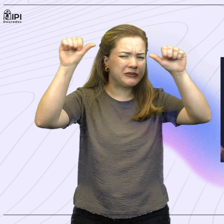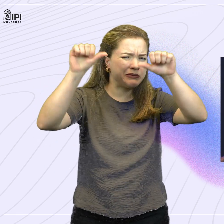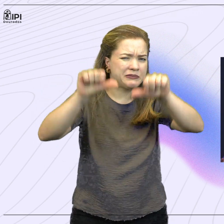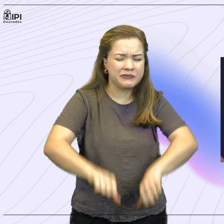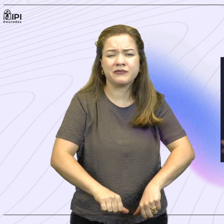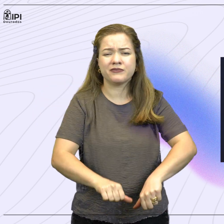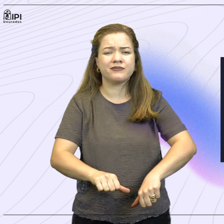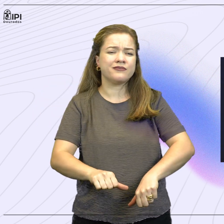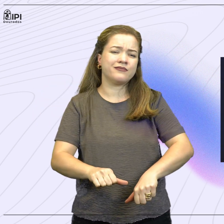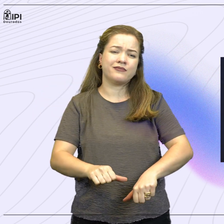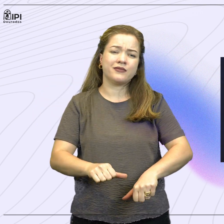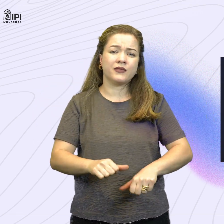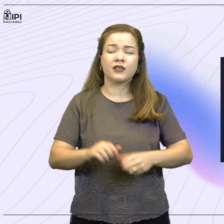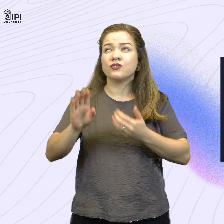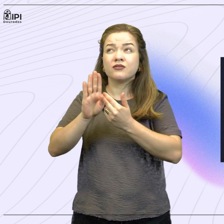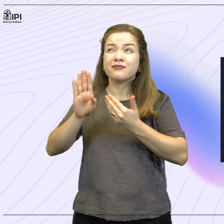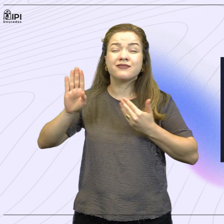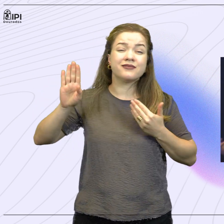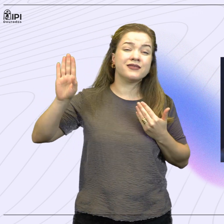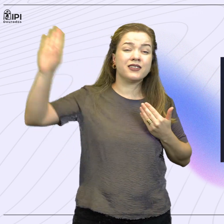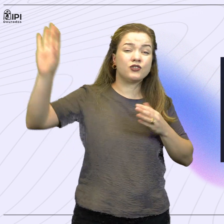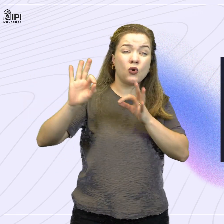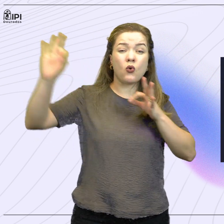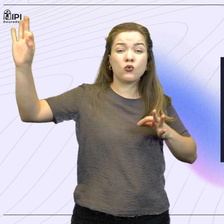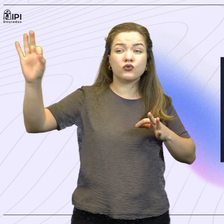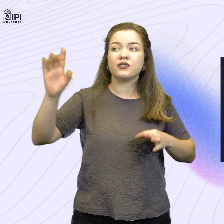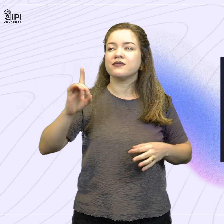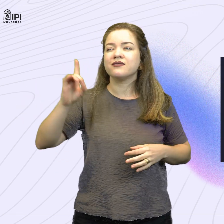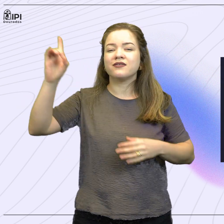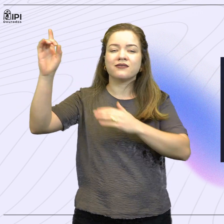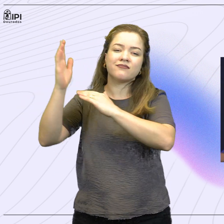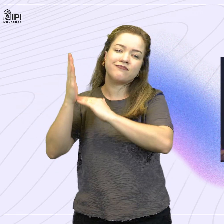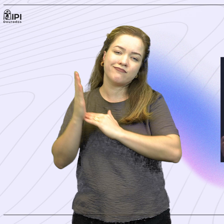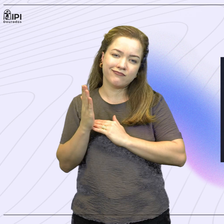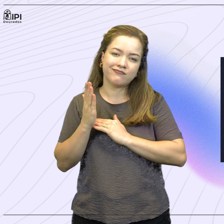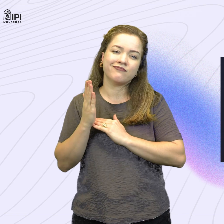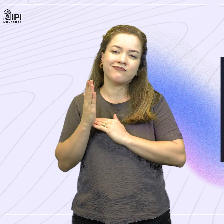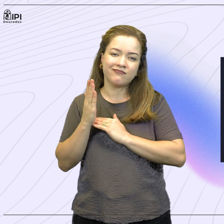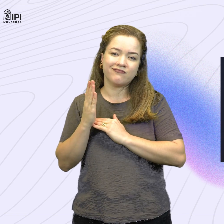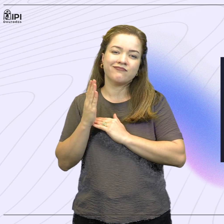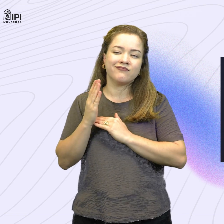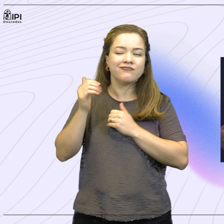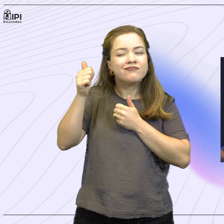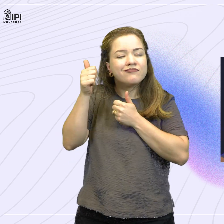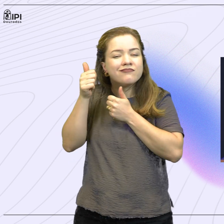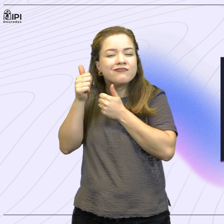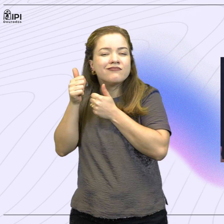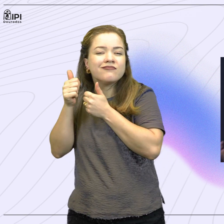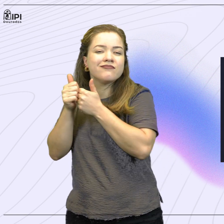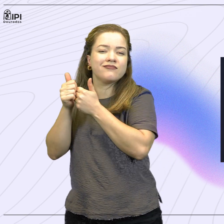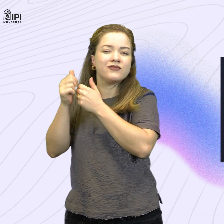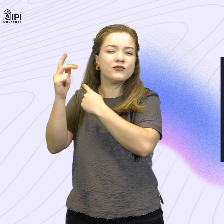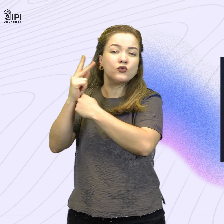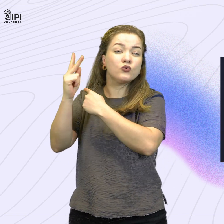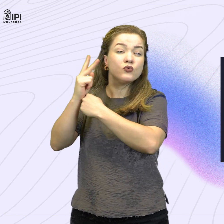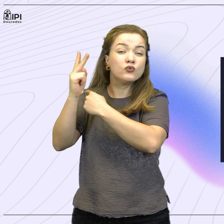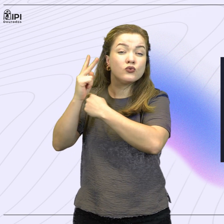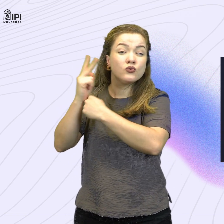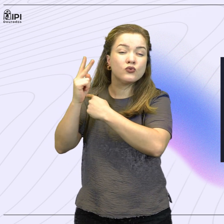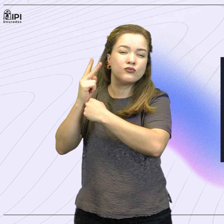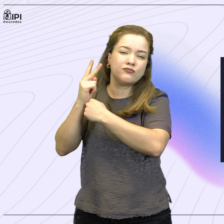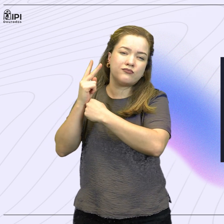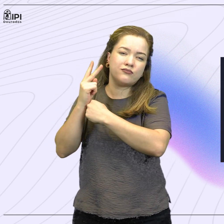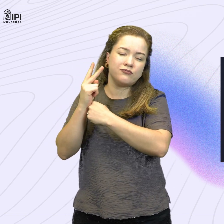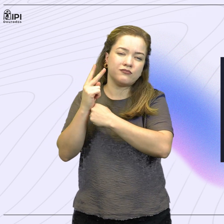em nossos pecados e distante de Deus, e Deus nos acolheu. E Deus nos aproximou, e Deus se aproximou de nós e nos trouxe para